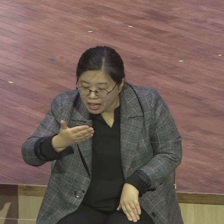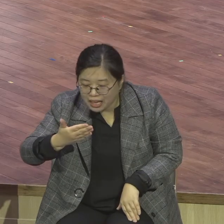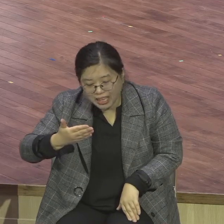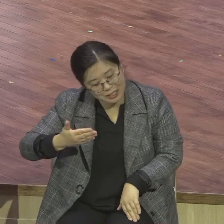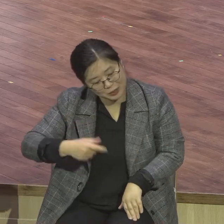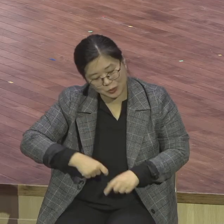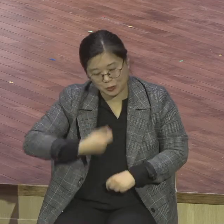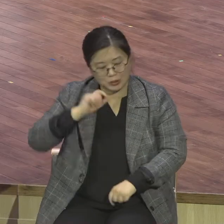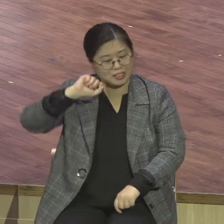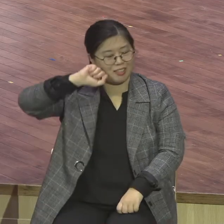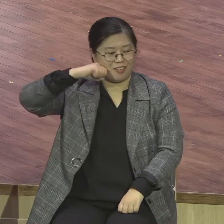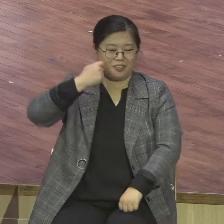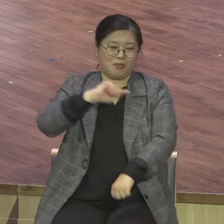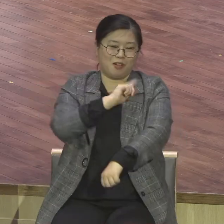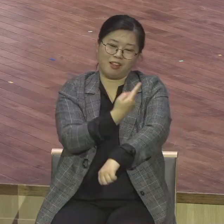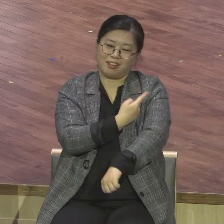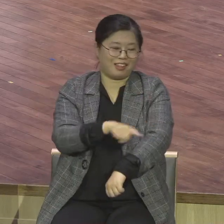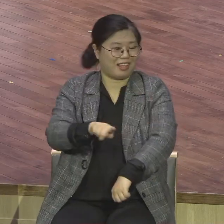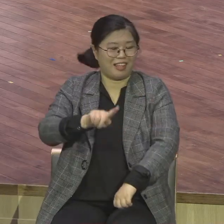우리는